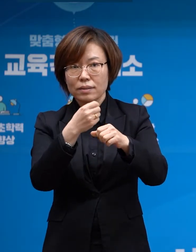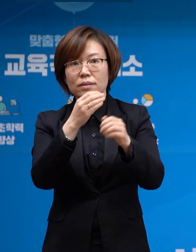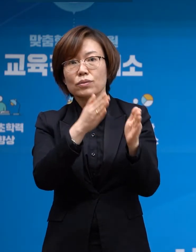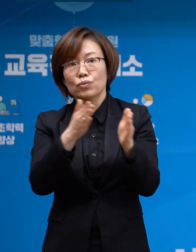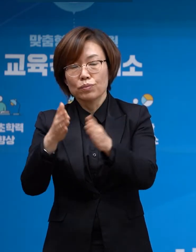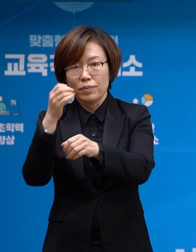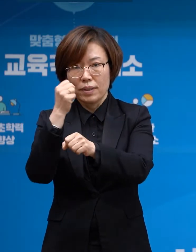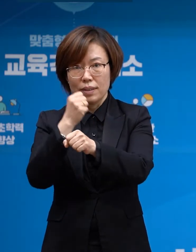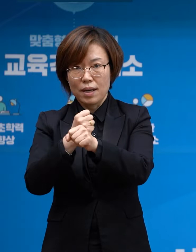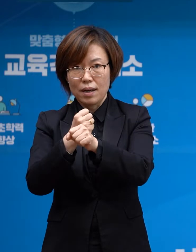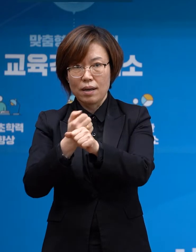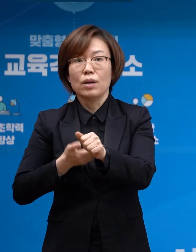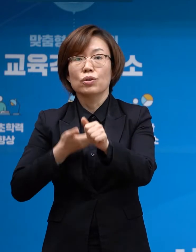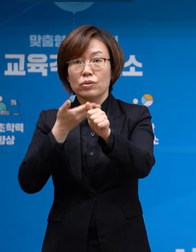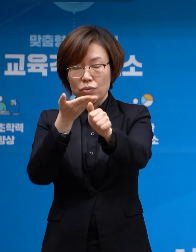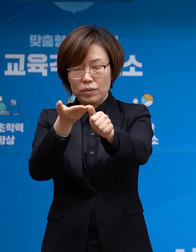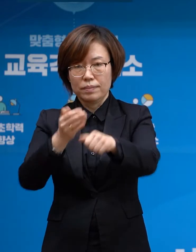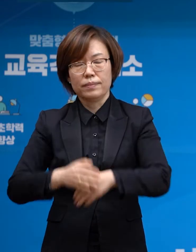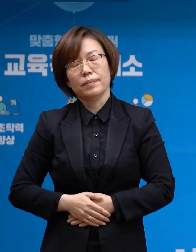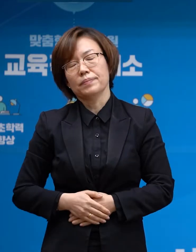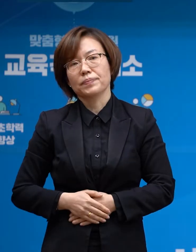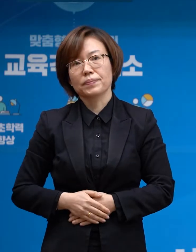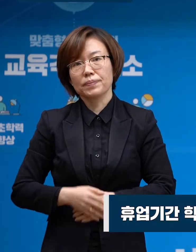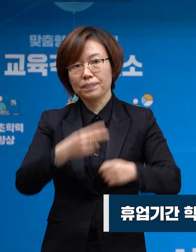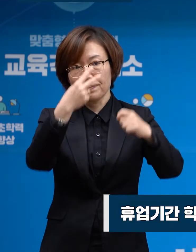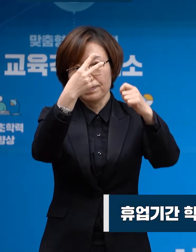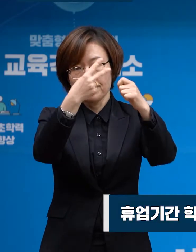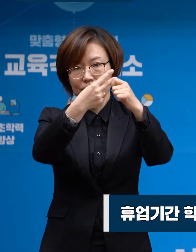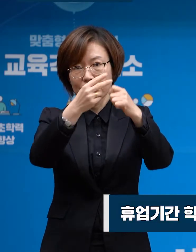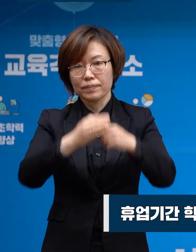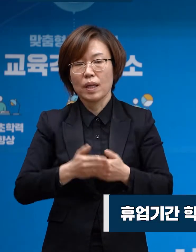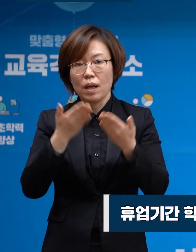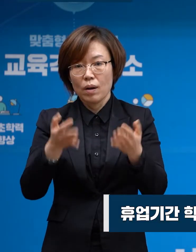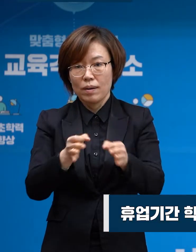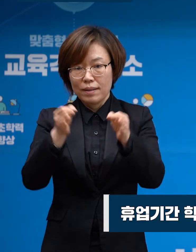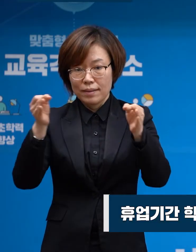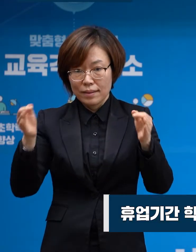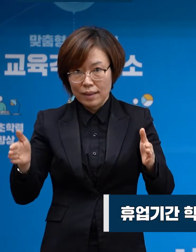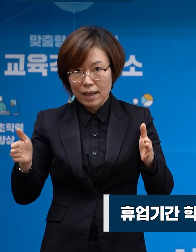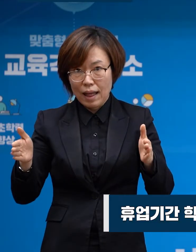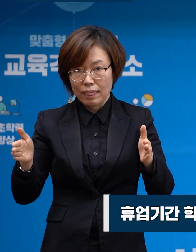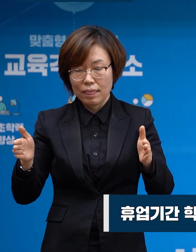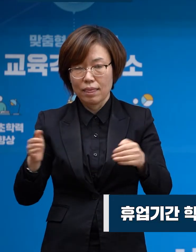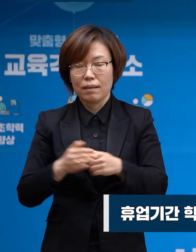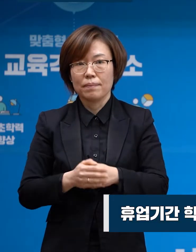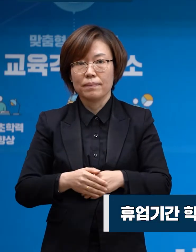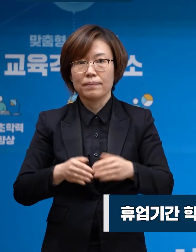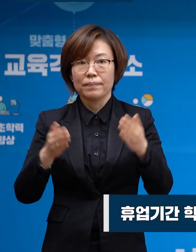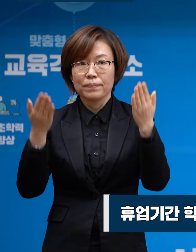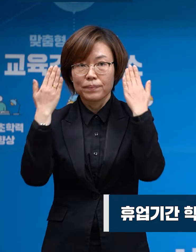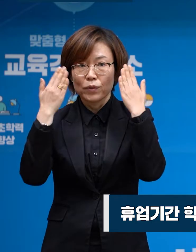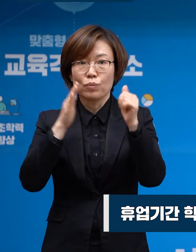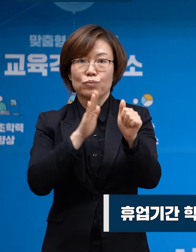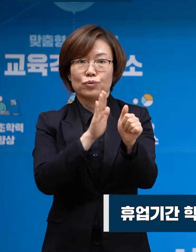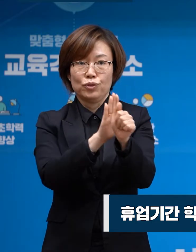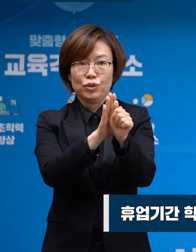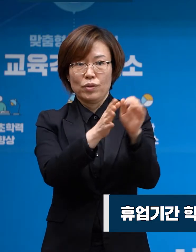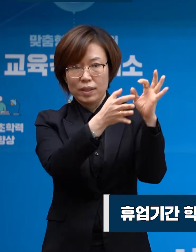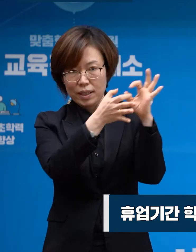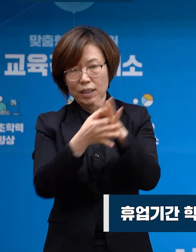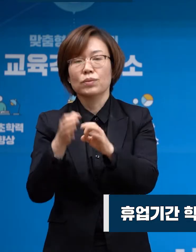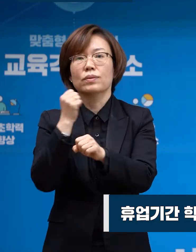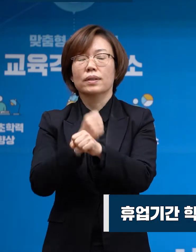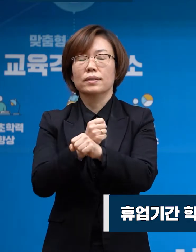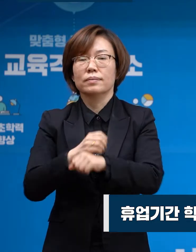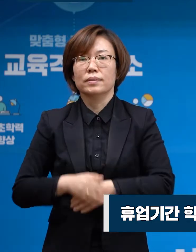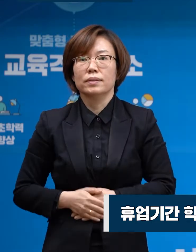마련하여 제공하도록 하겠습니다. 둘째, 휴업 기간에도 학습 지원이 이루어지도록